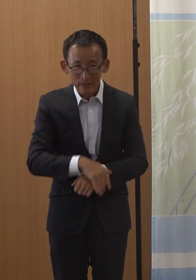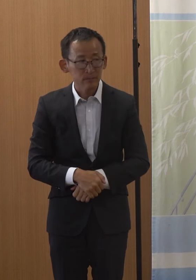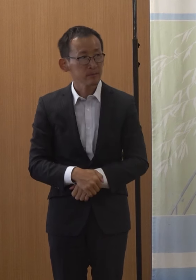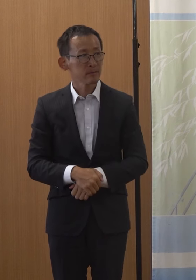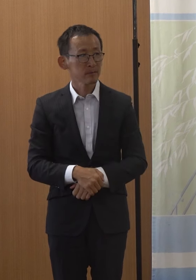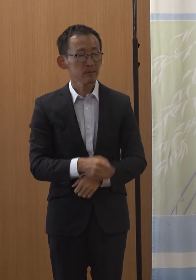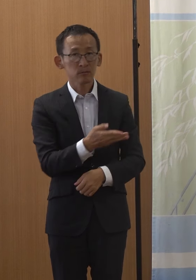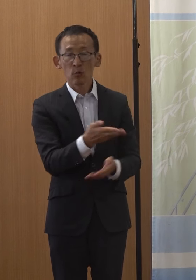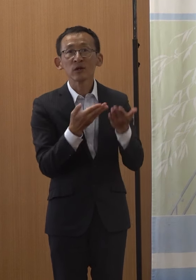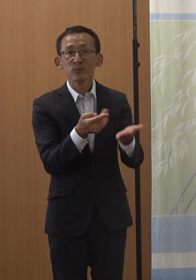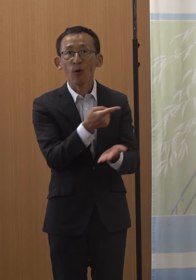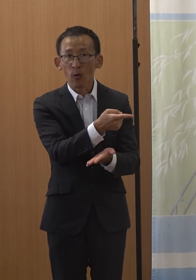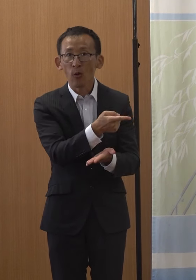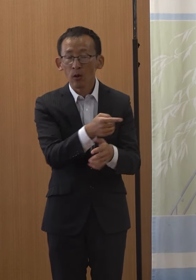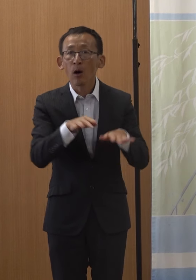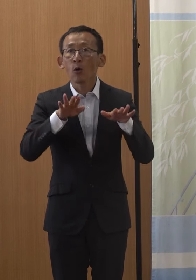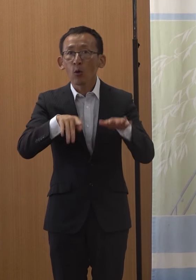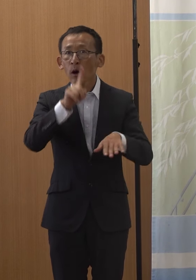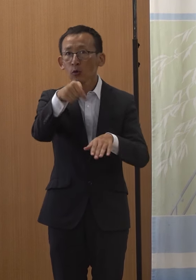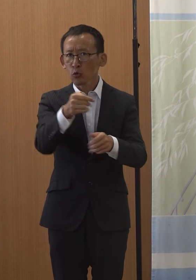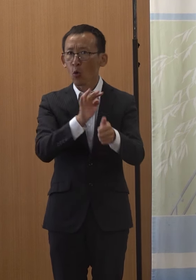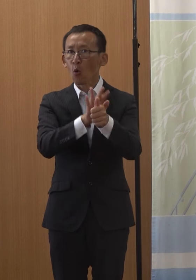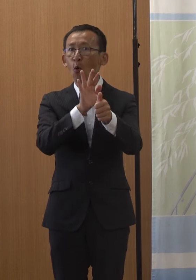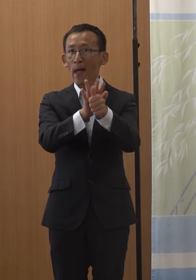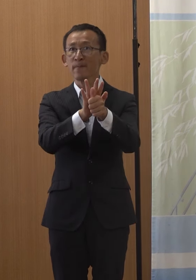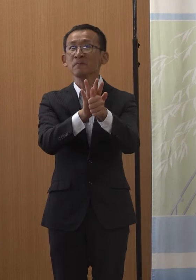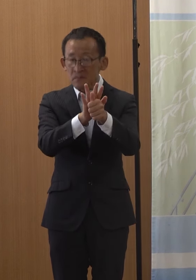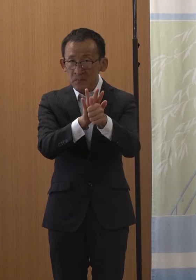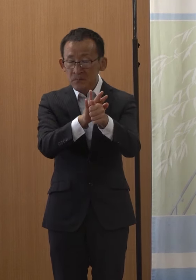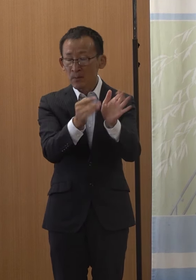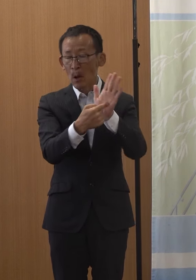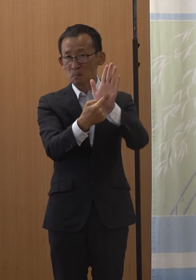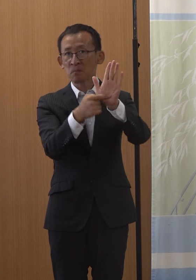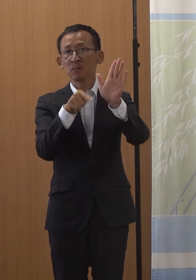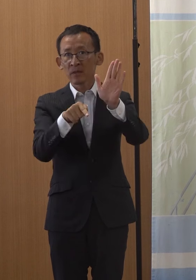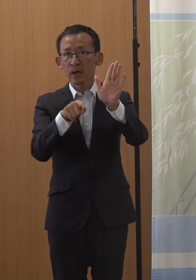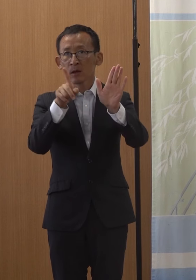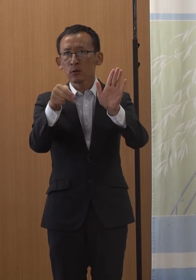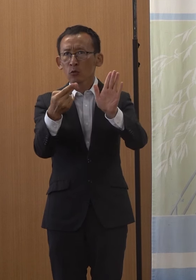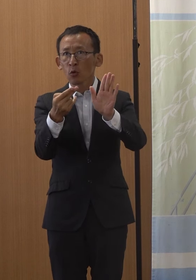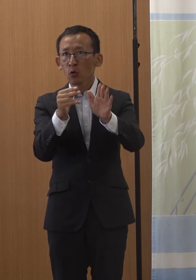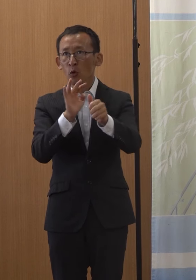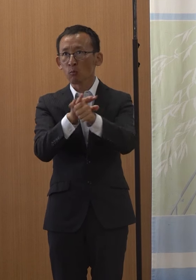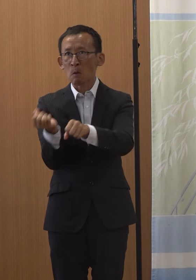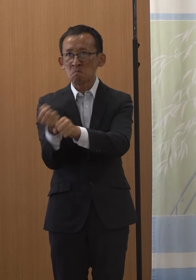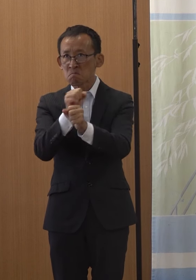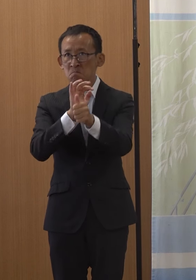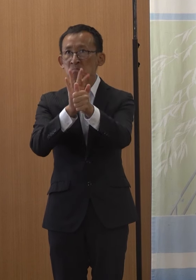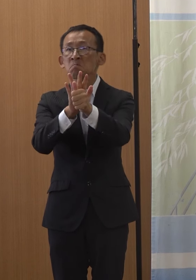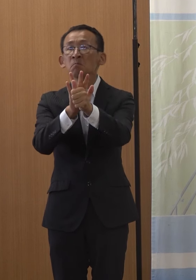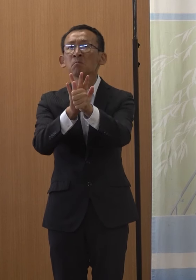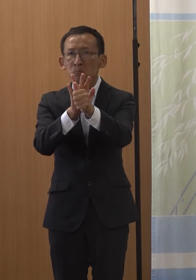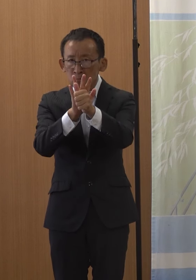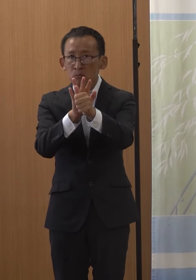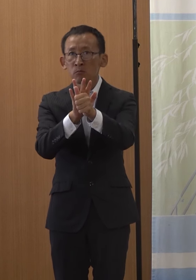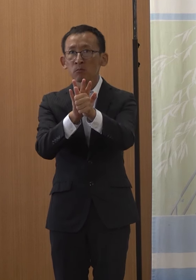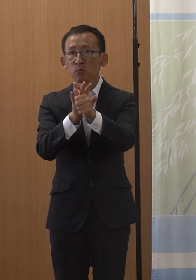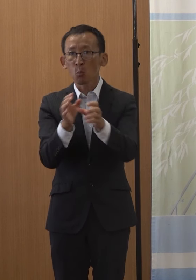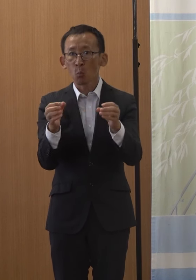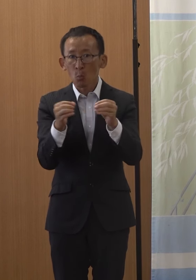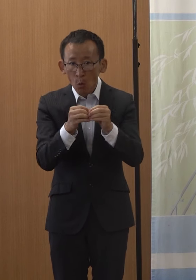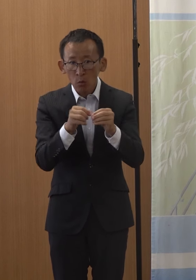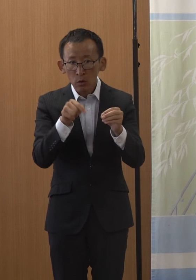今回の能登応援デーと銘打って能登半島地震の復旧復興とつなげて開催しようと思った理由を改めてちょっと